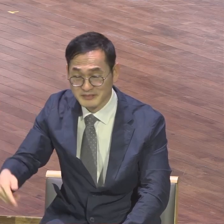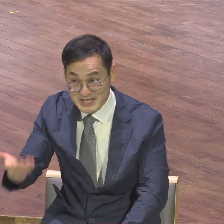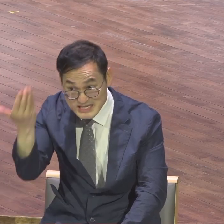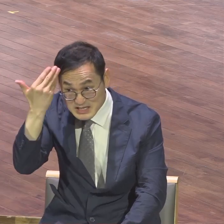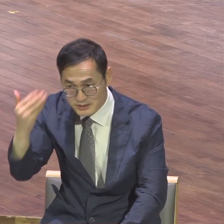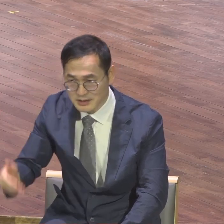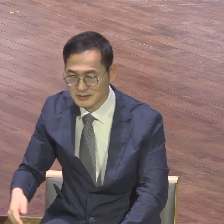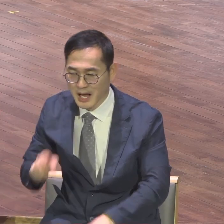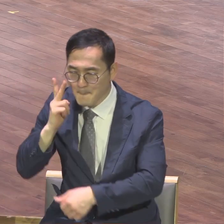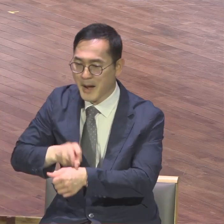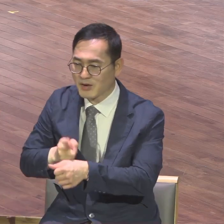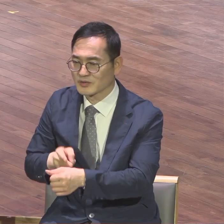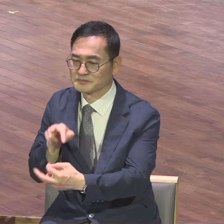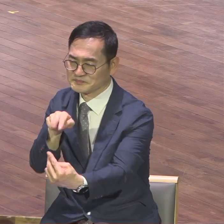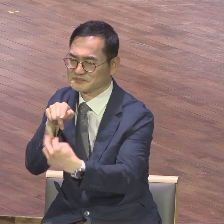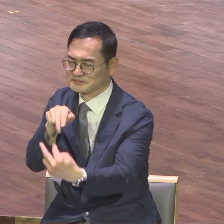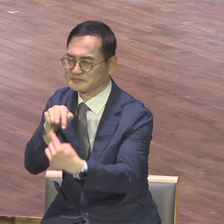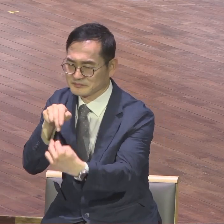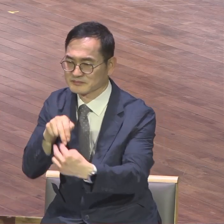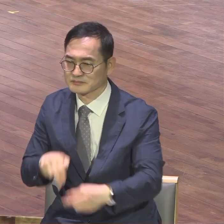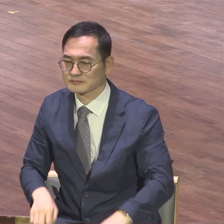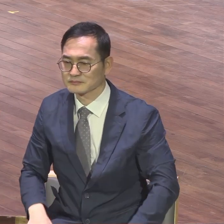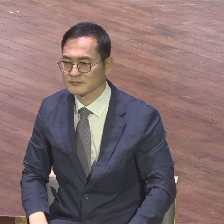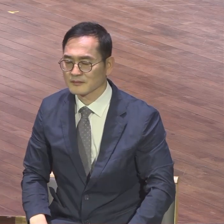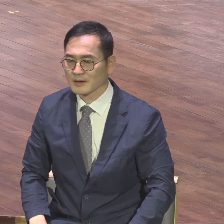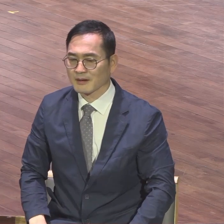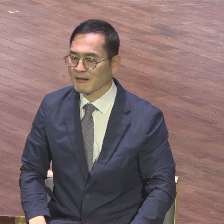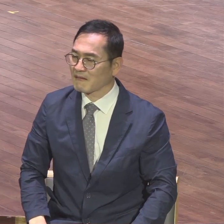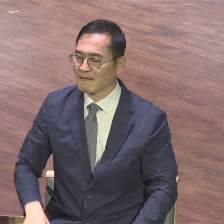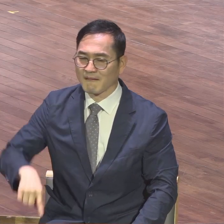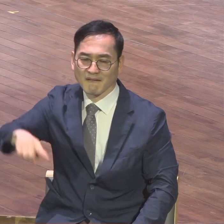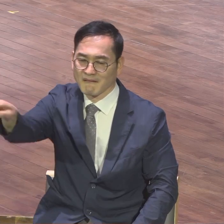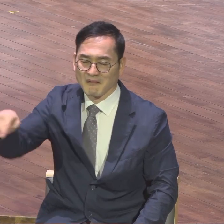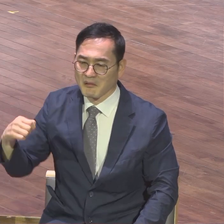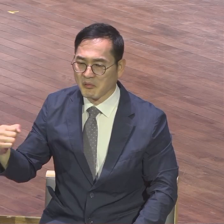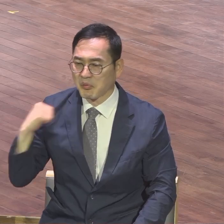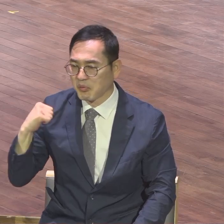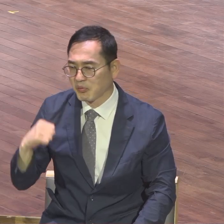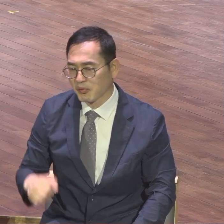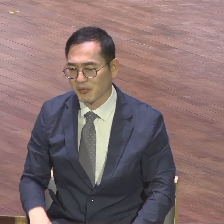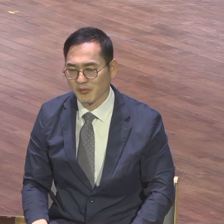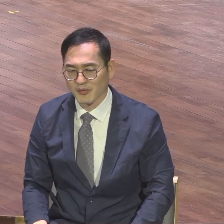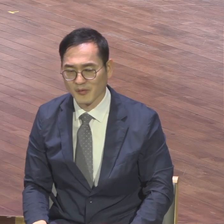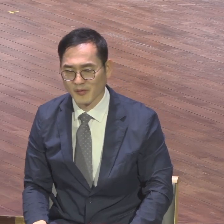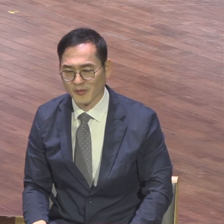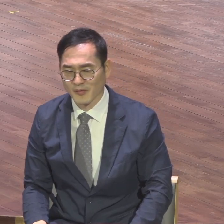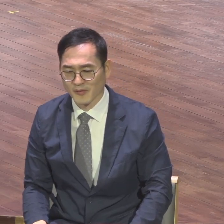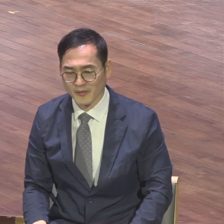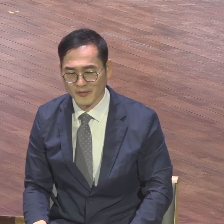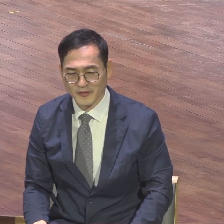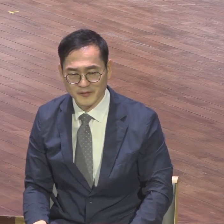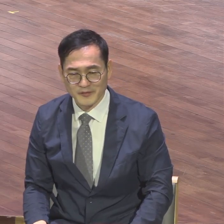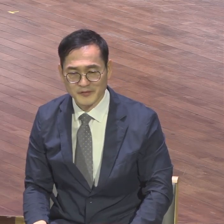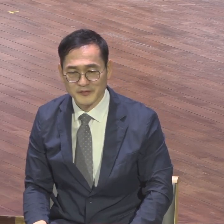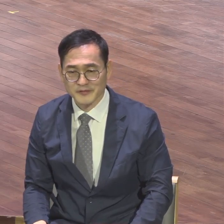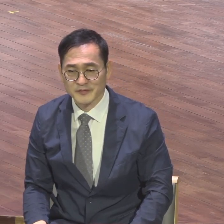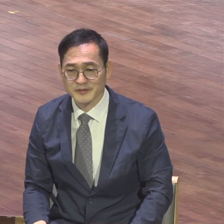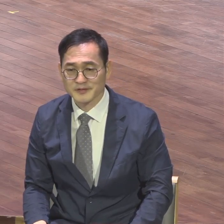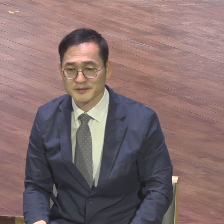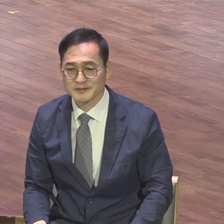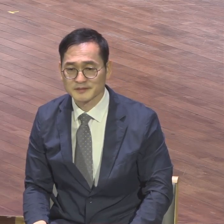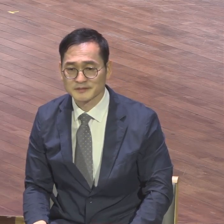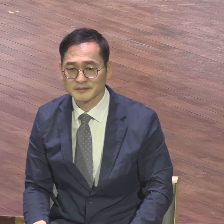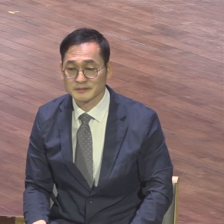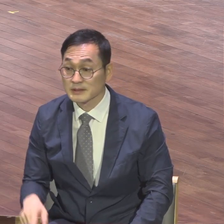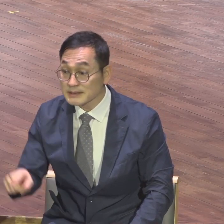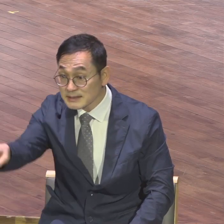있으니까 감동을 못 받아요. 세상에 공부도 많이 해야 되는데 철학 쪽 인문학 공부도 많이 해야 되는데 그런 사람들이 은혜를